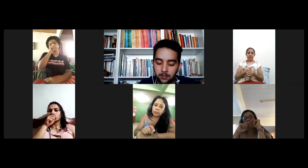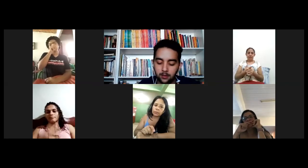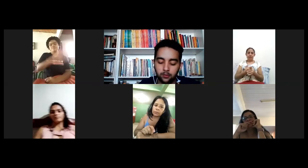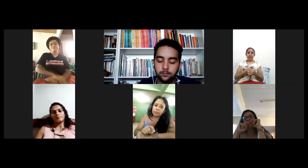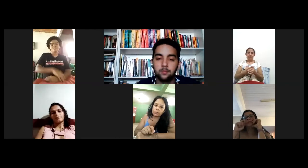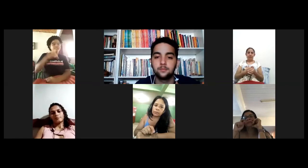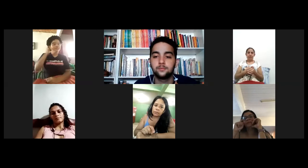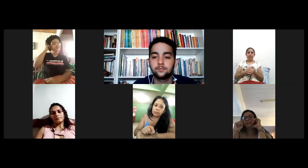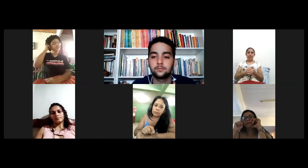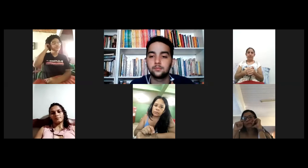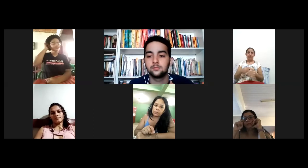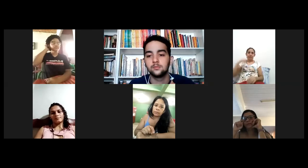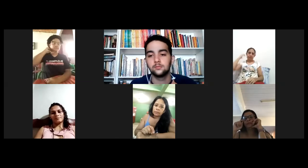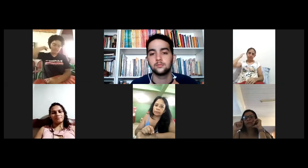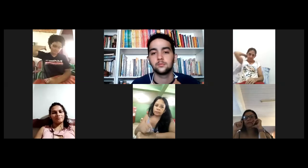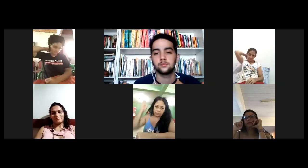Camelo.